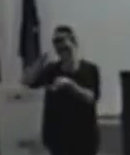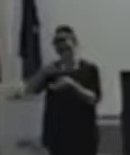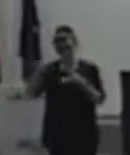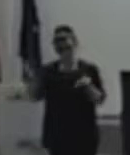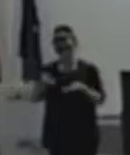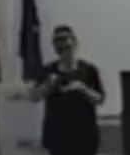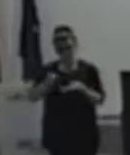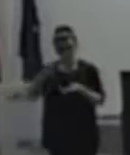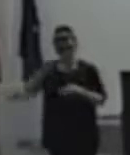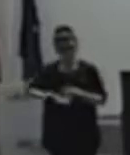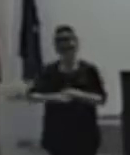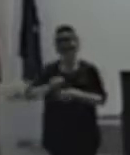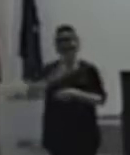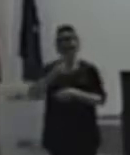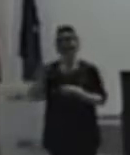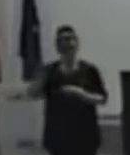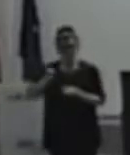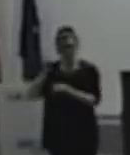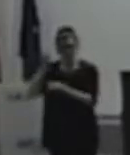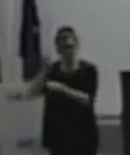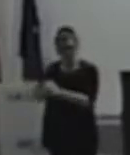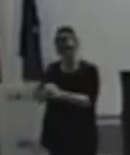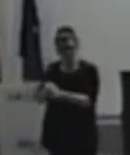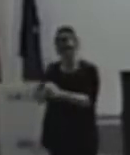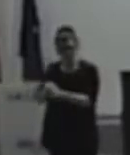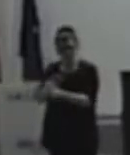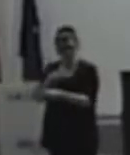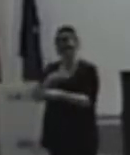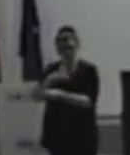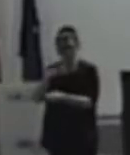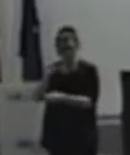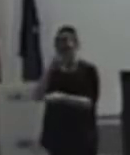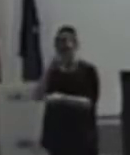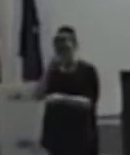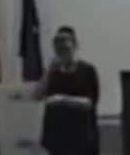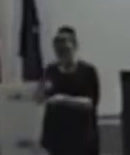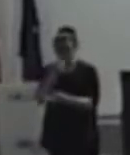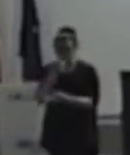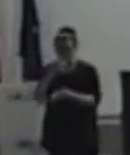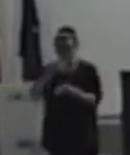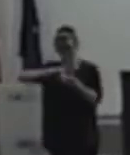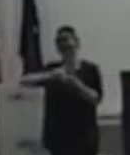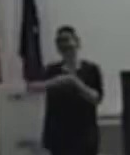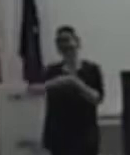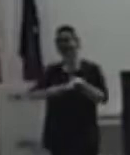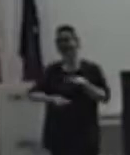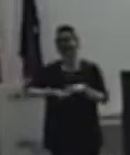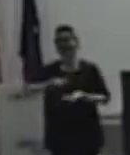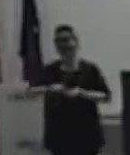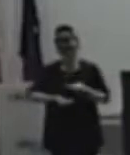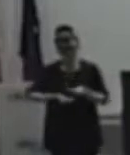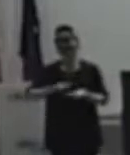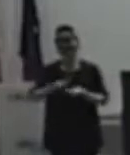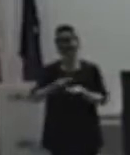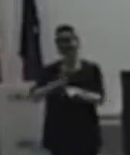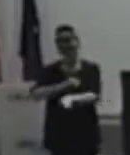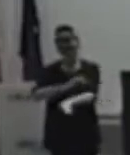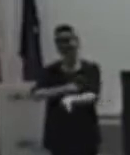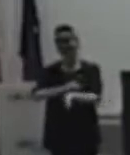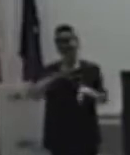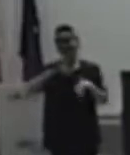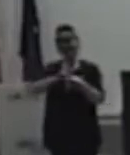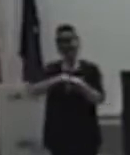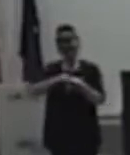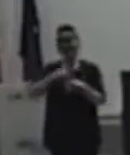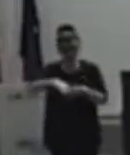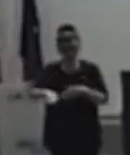retos en concreto nos podemos encontrar cuando metemos la tecnología en la diabetes pediátrica